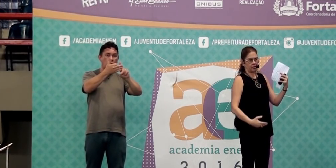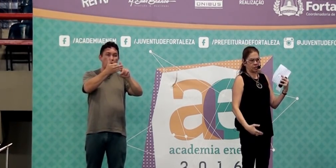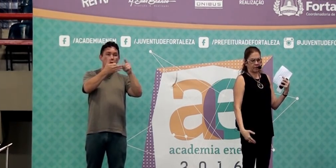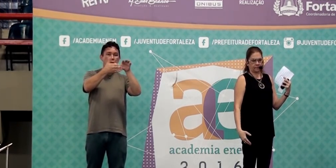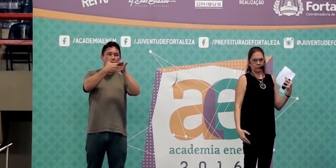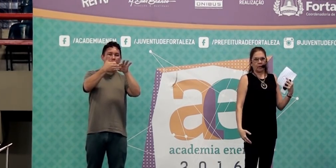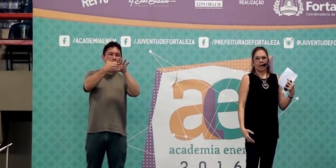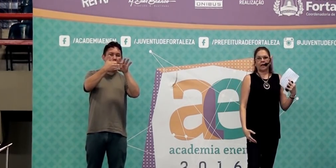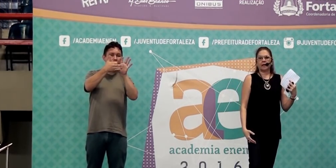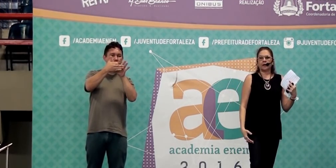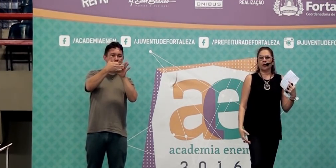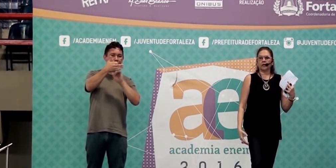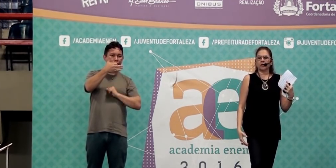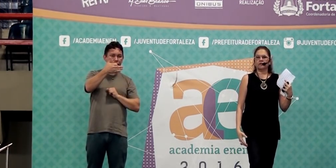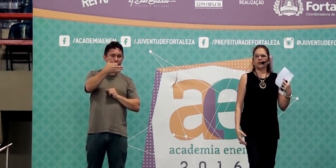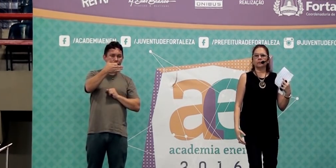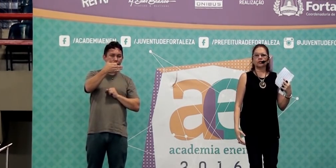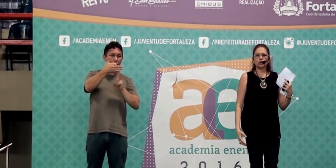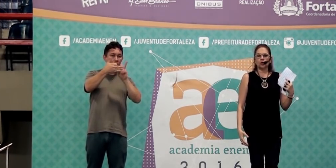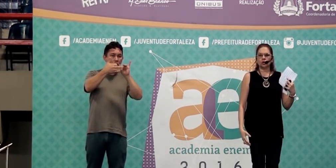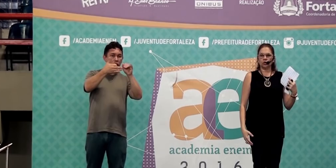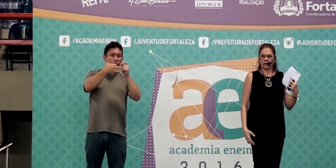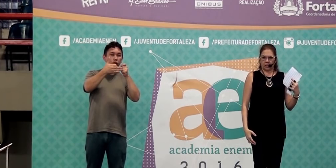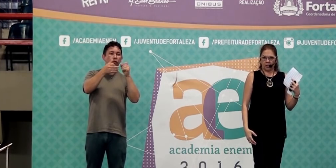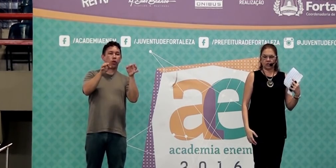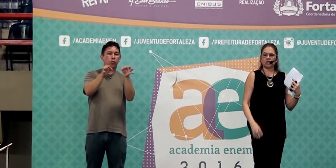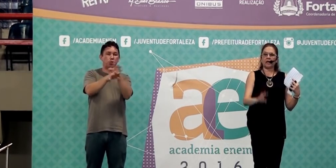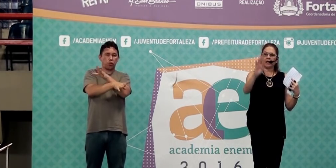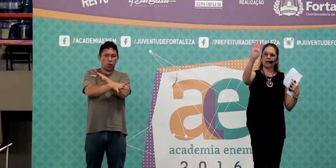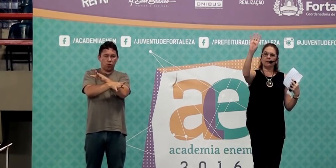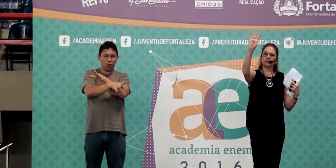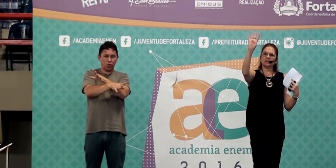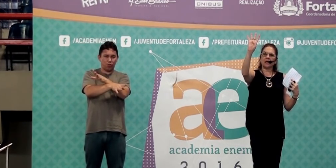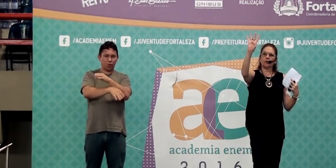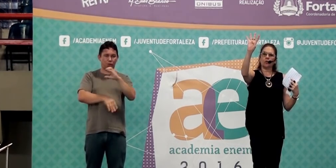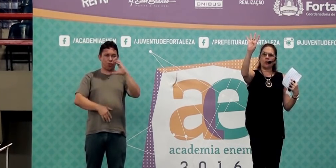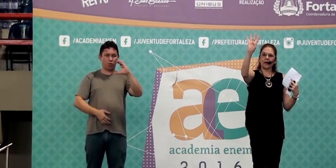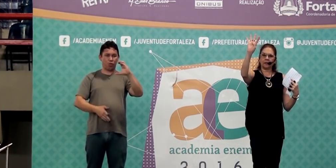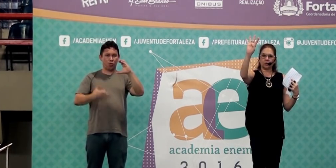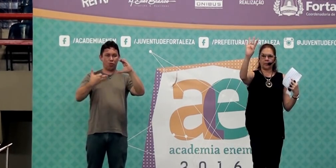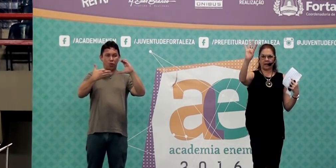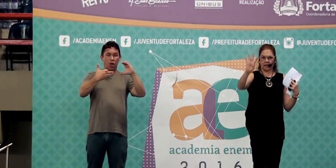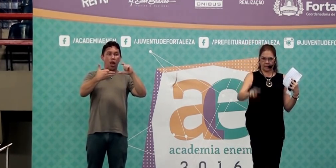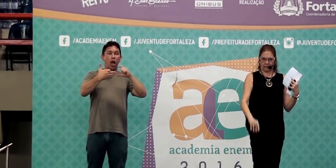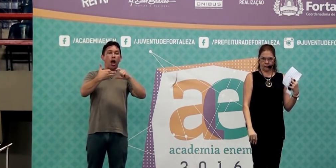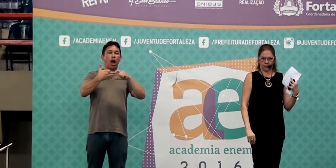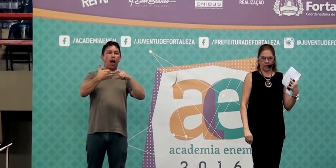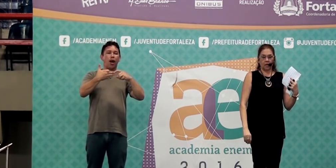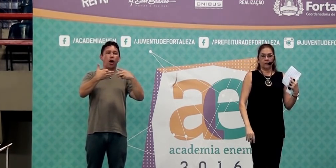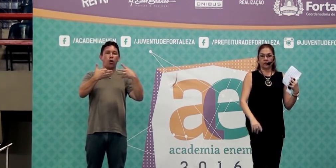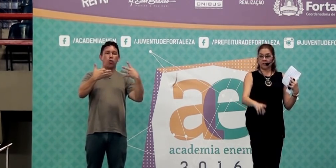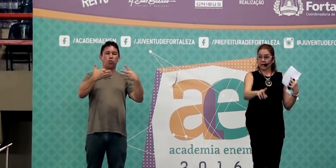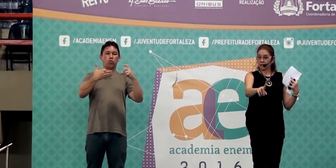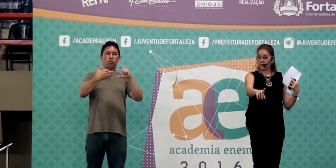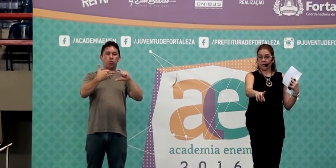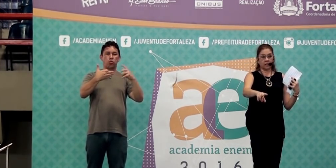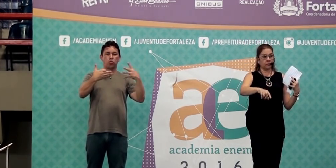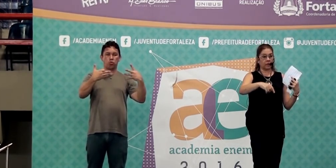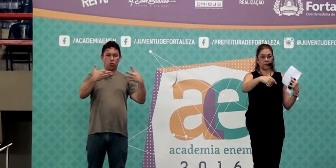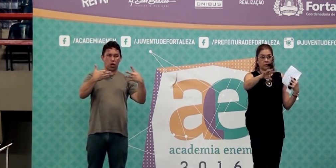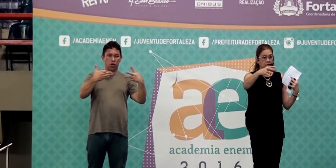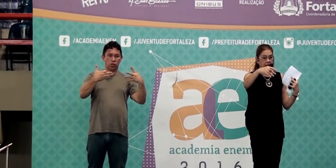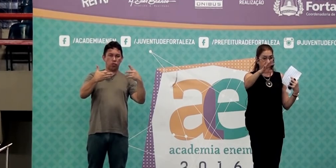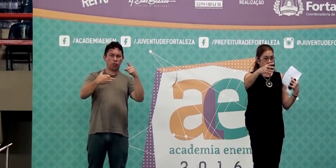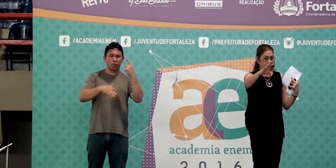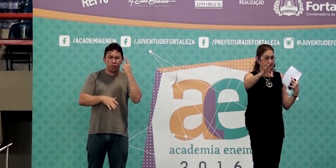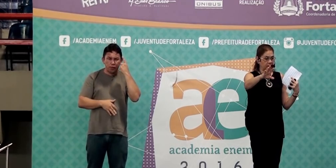da margem. Aí agora nós vamos concluir. Chegamos ao 4º parágrafo. Vocês viram